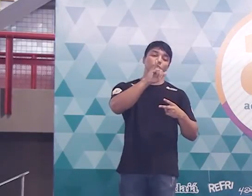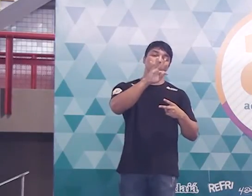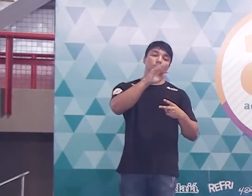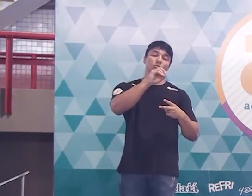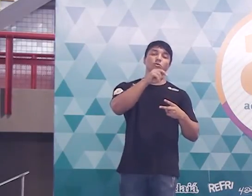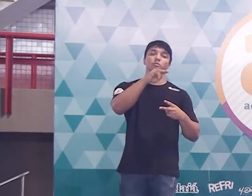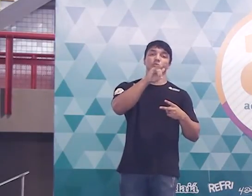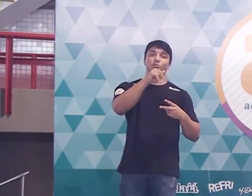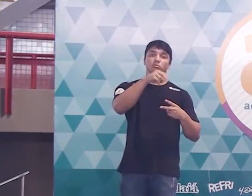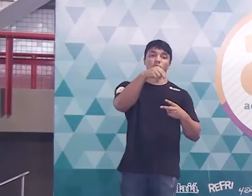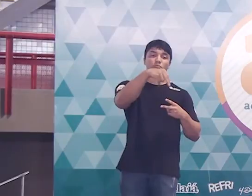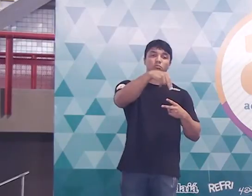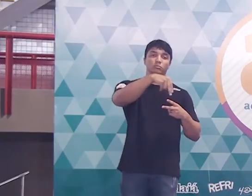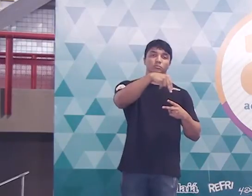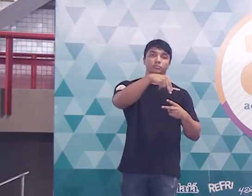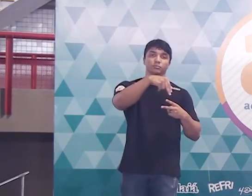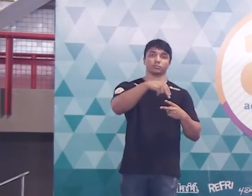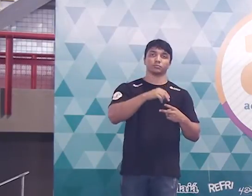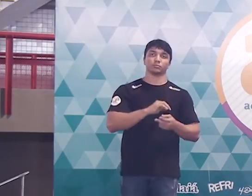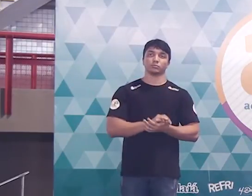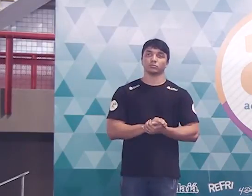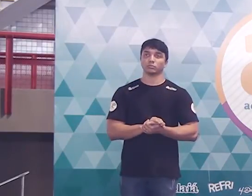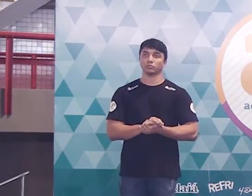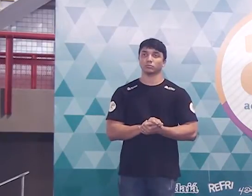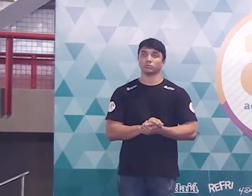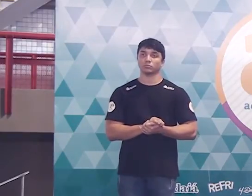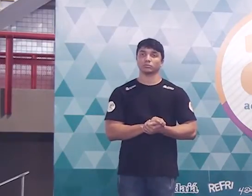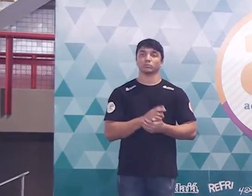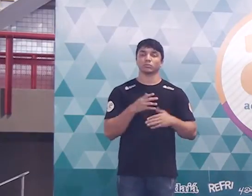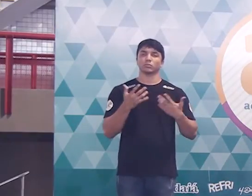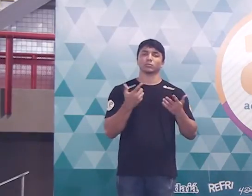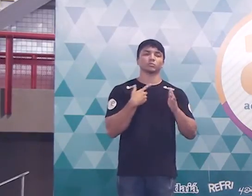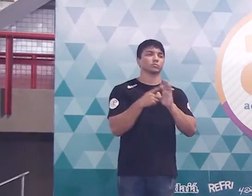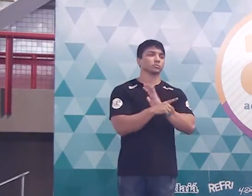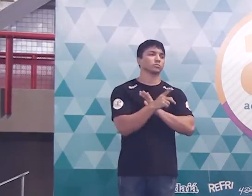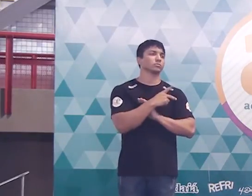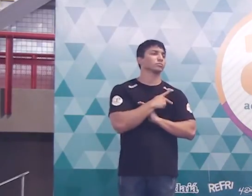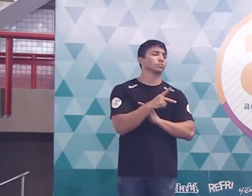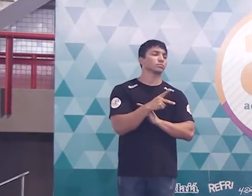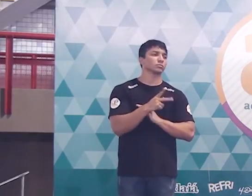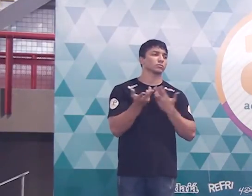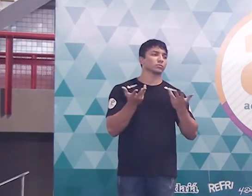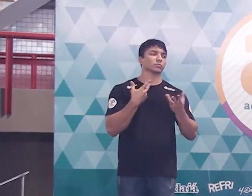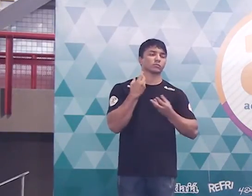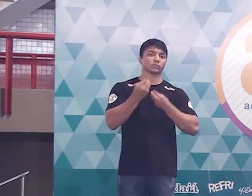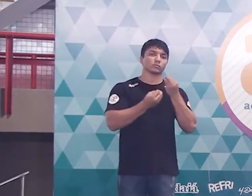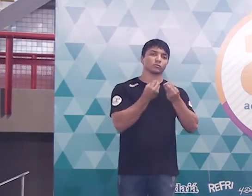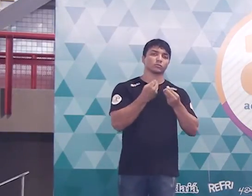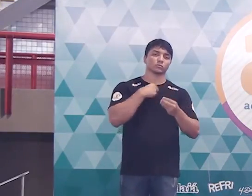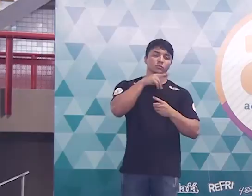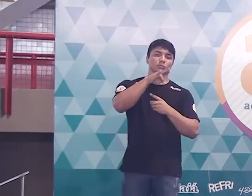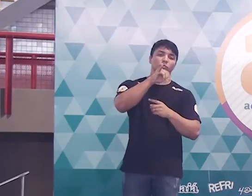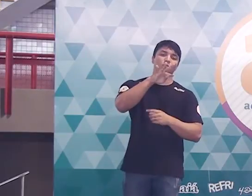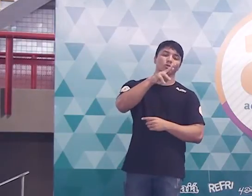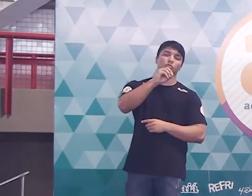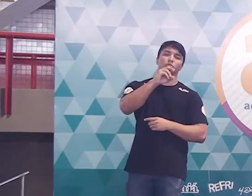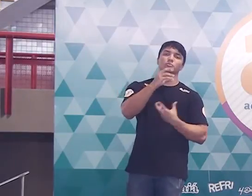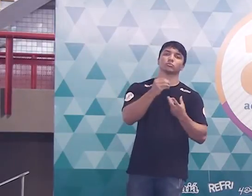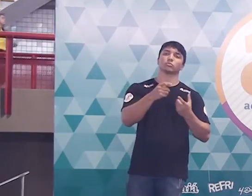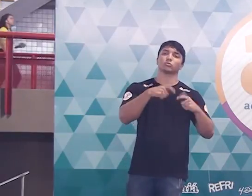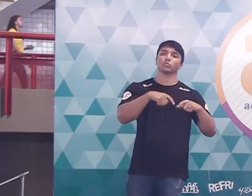encontrar nitrogênio. Certíssimo? Aí tu diz assim, Lázaro, aonde é que tem